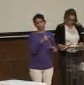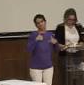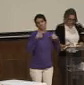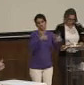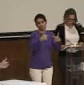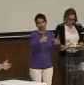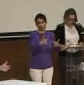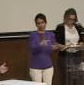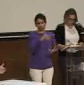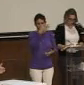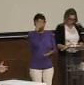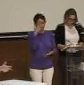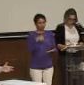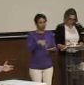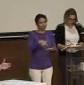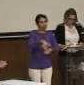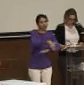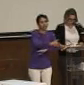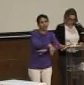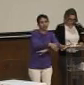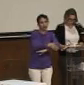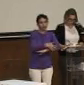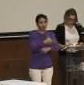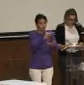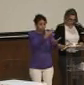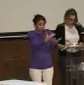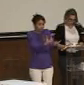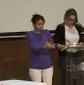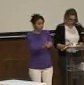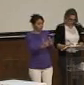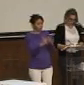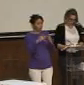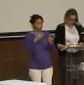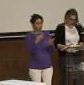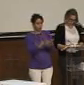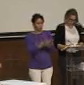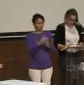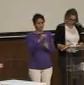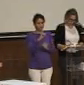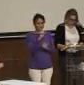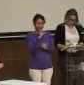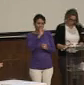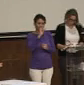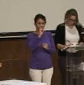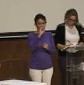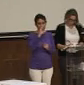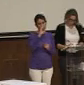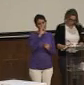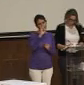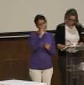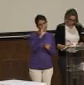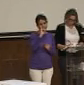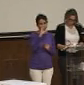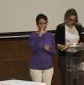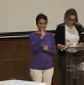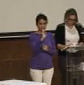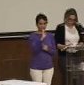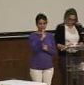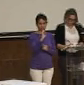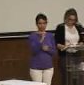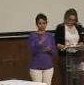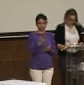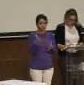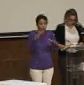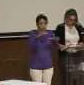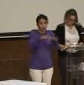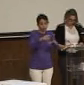Aquelas pessoas que andavam nas ruas, então foram acolhidos nas escolas de artífices. E essa é a origem dos institutos. E a inclusão